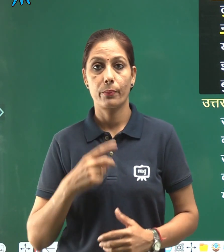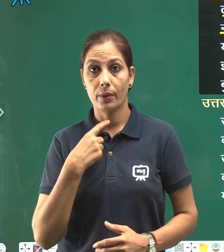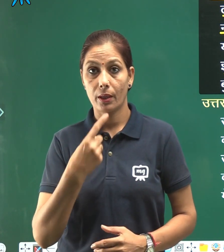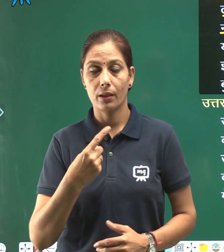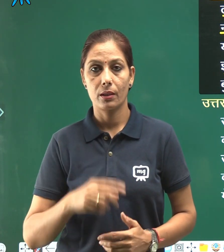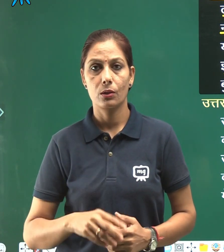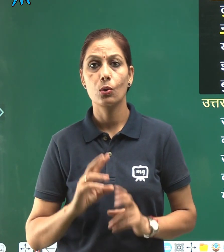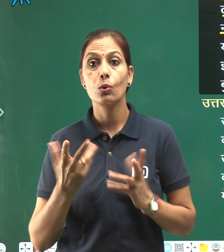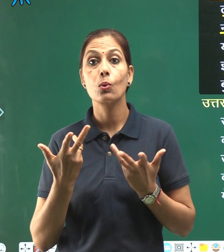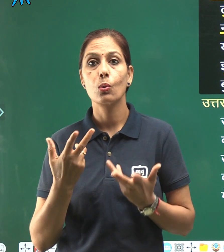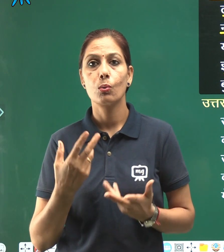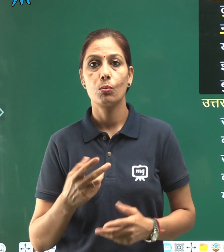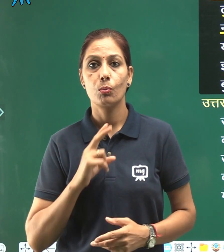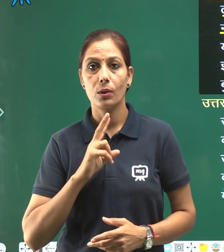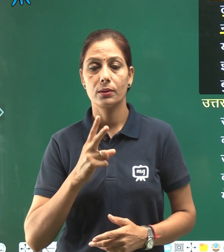क्यों बुलाती थी?